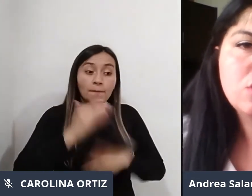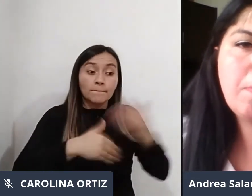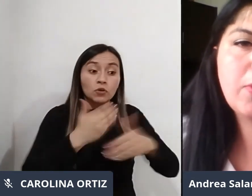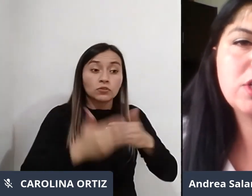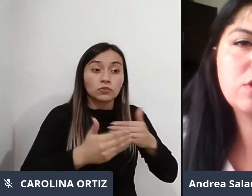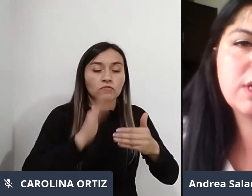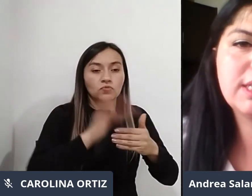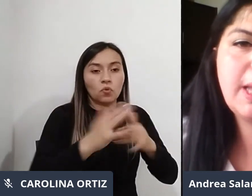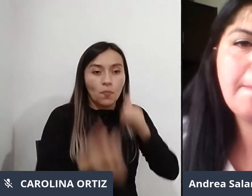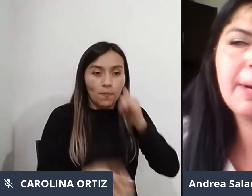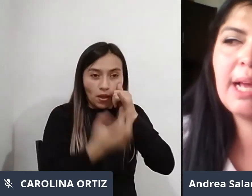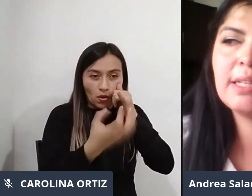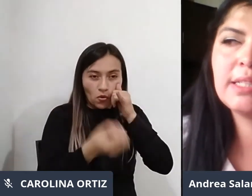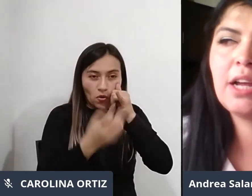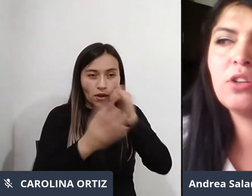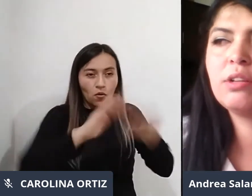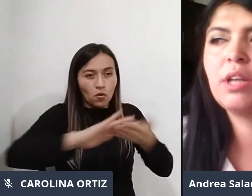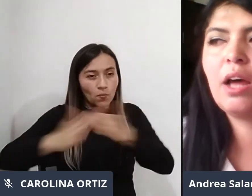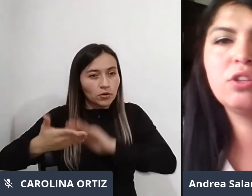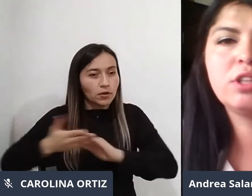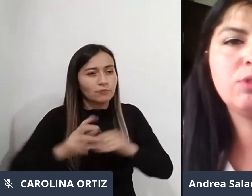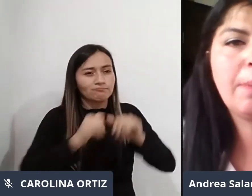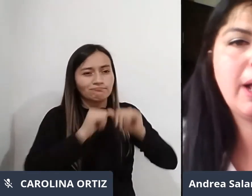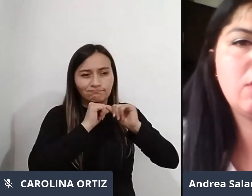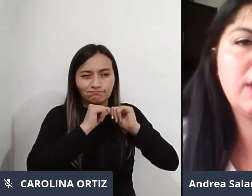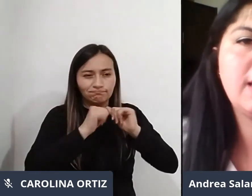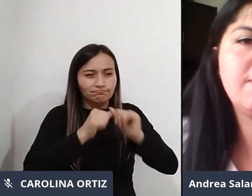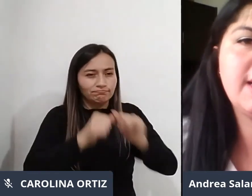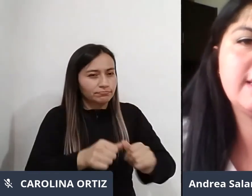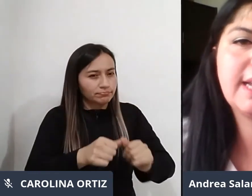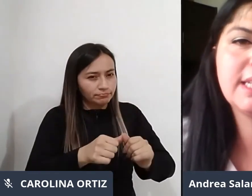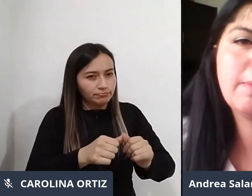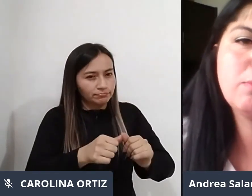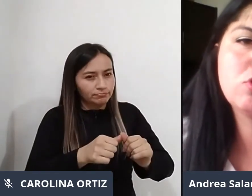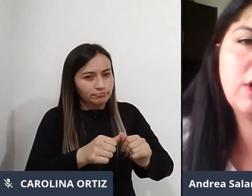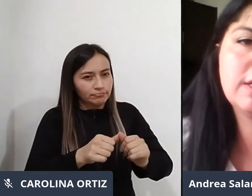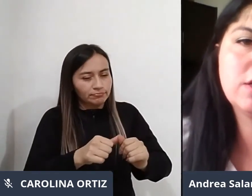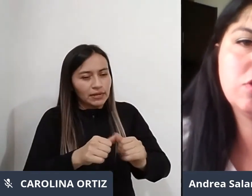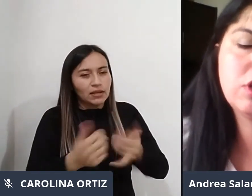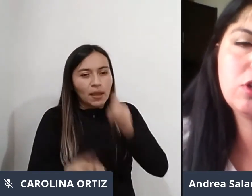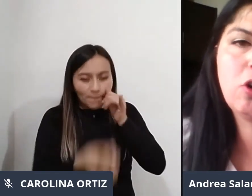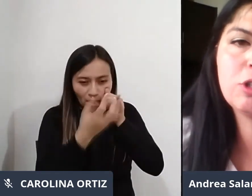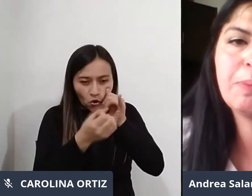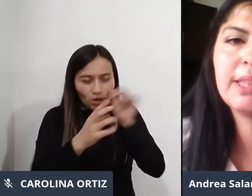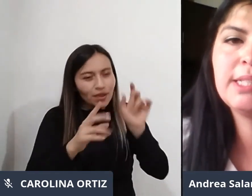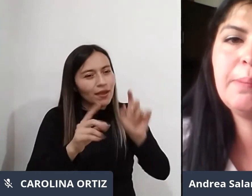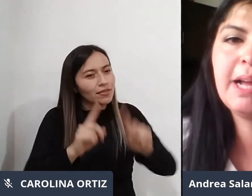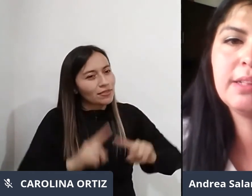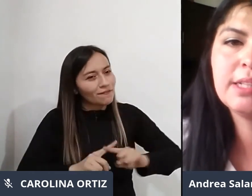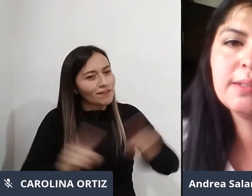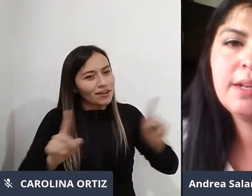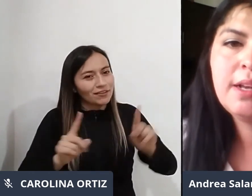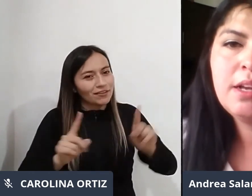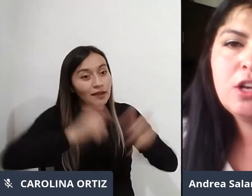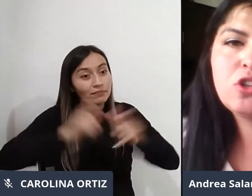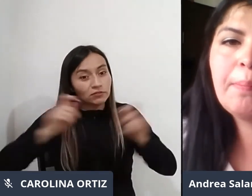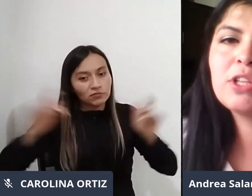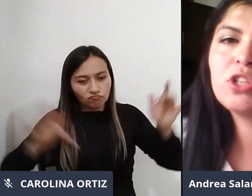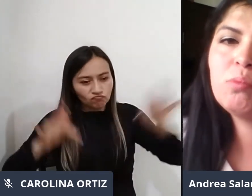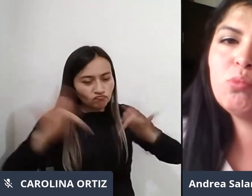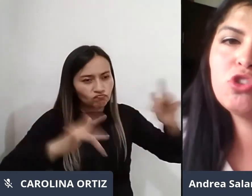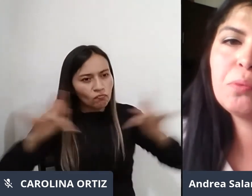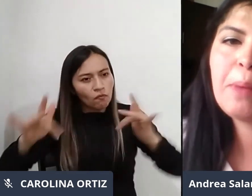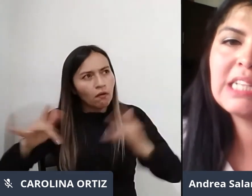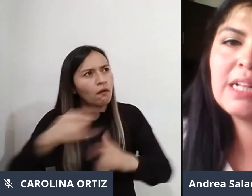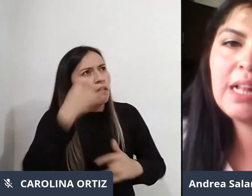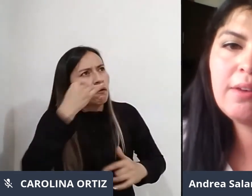comunitarios son procesos que siempre han estado centrados en una pedagogía diferente que llama mucho la atención de todos los participantes. Son